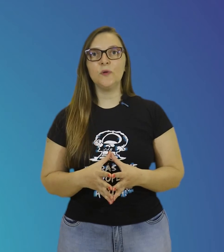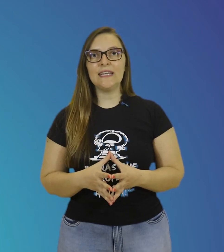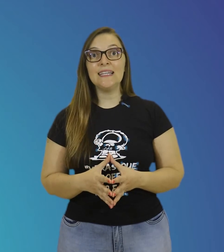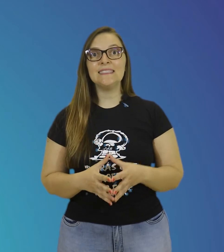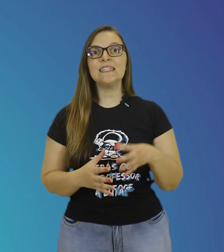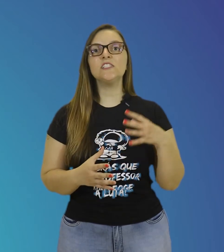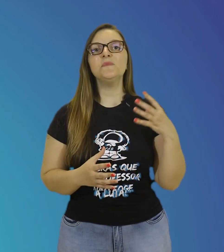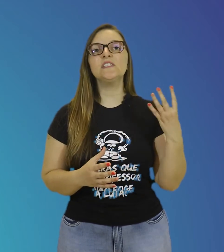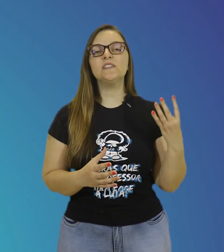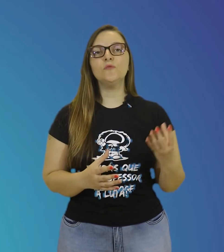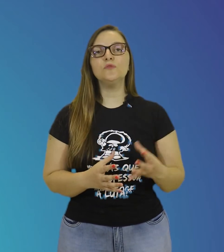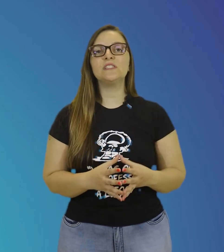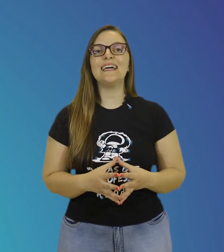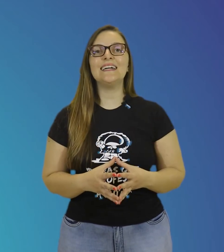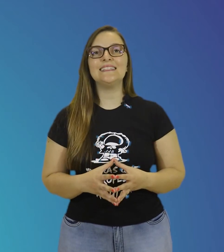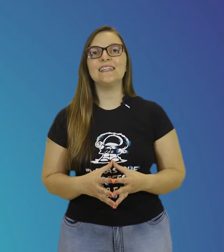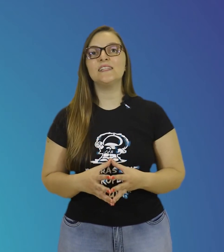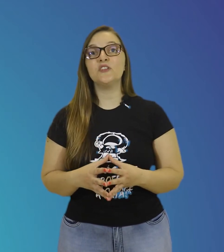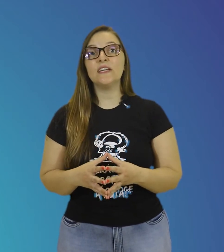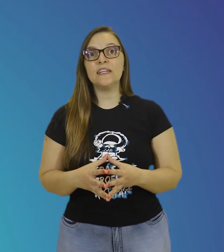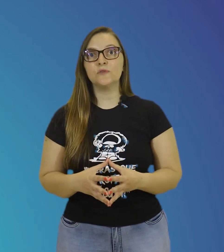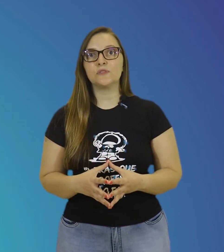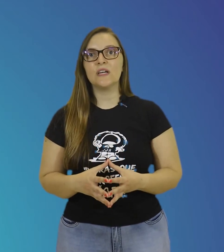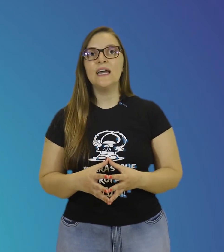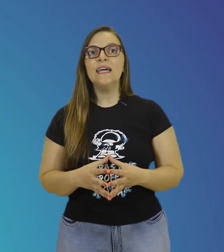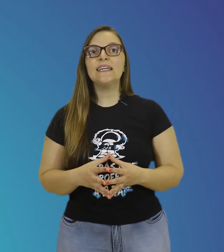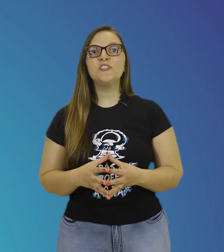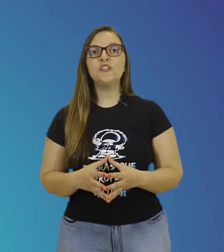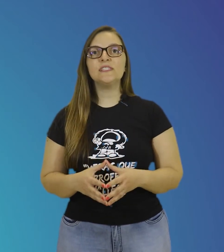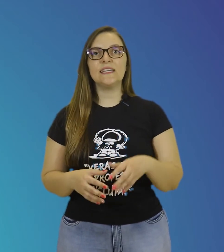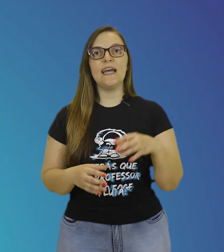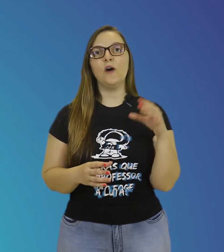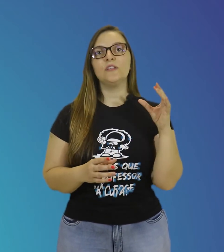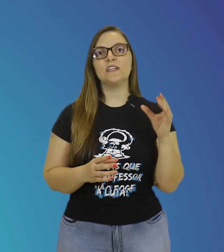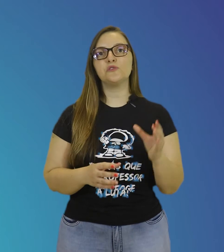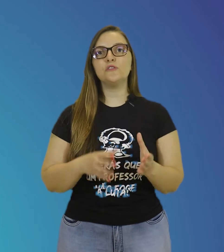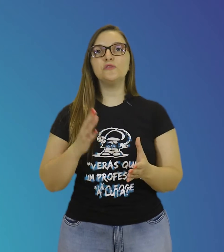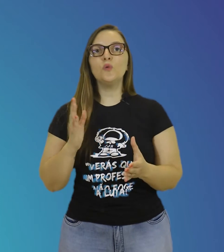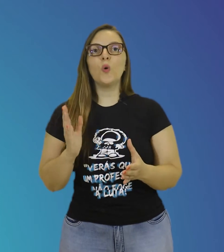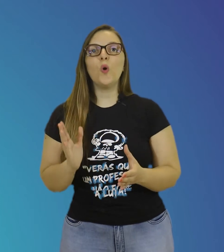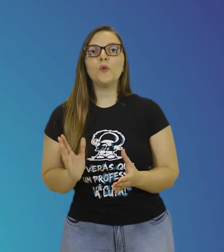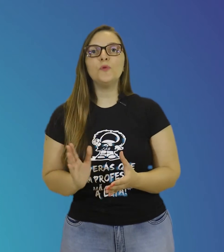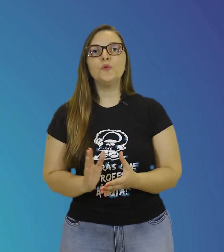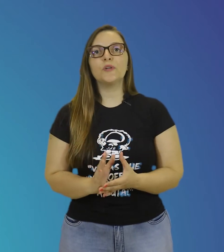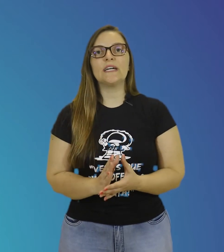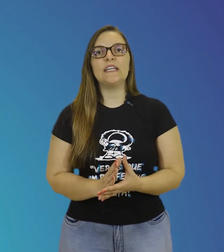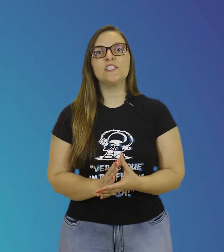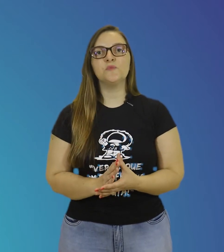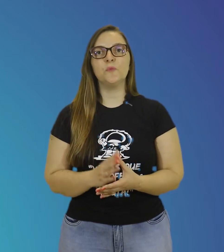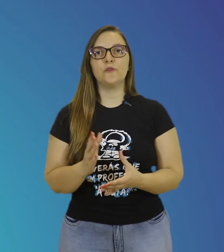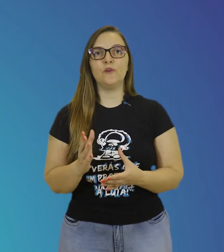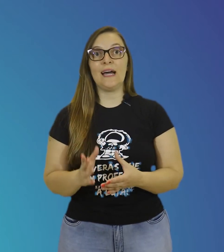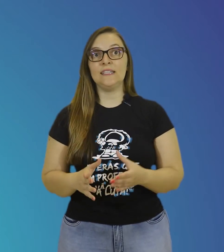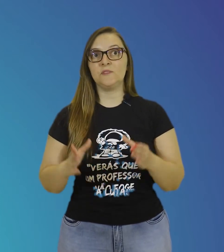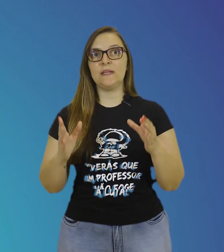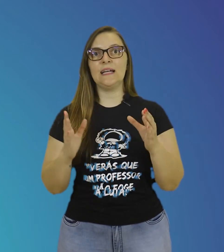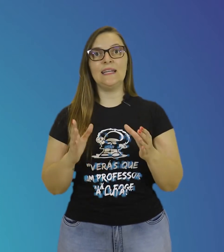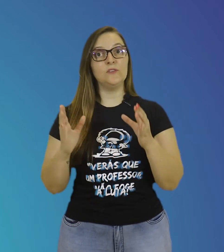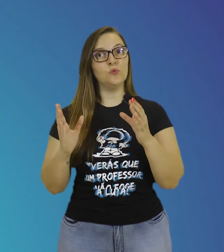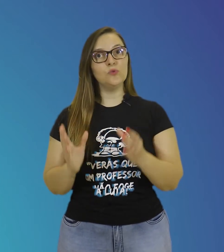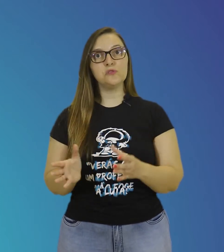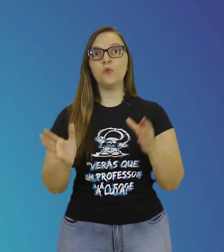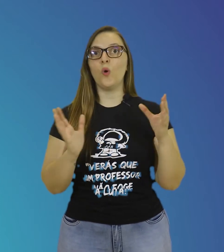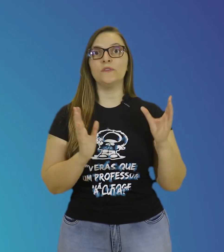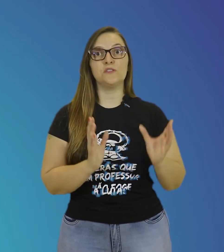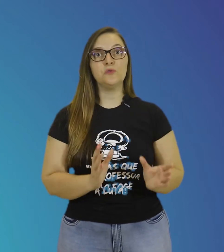seria a teoria da transmissão dos caracteres adquiridos, que diz que alterações no corpo do organismo provocadas